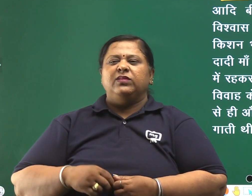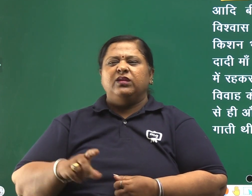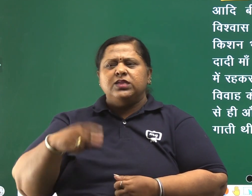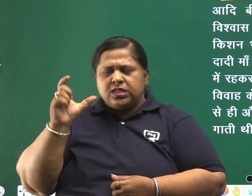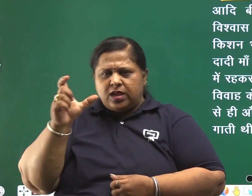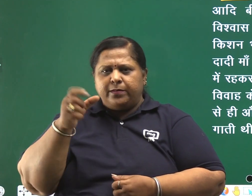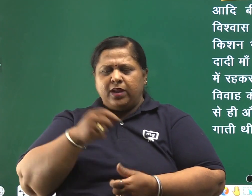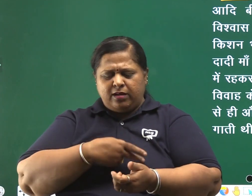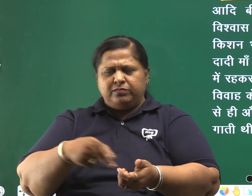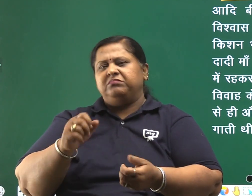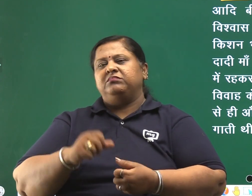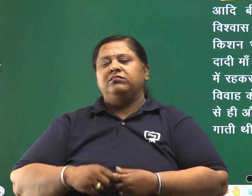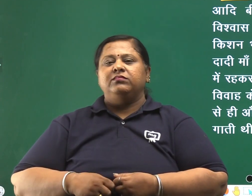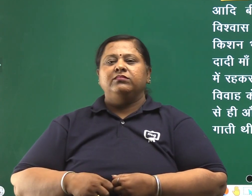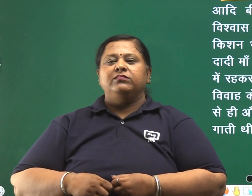सरसाम,